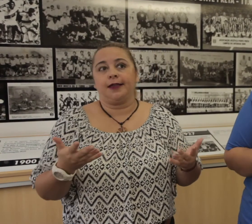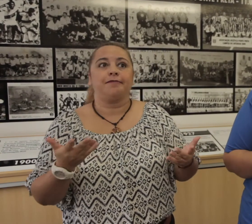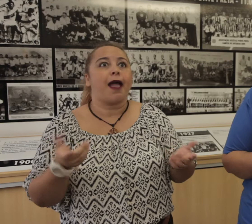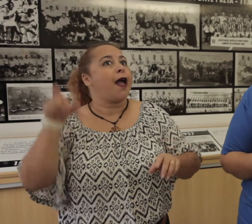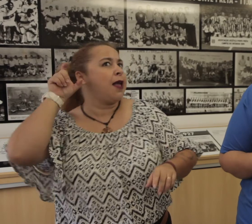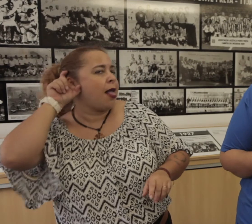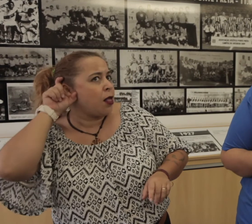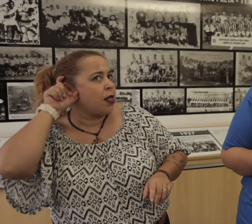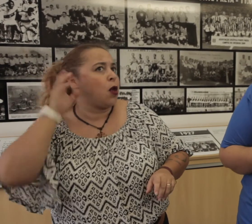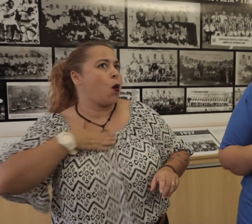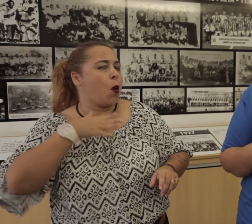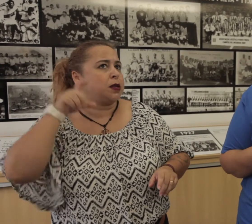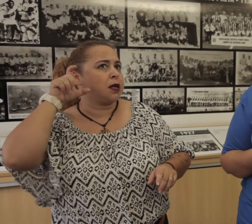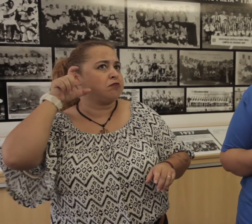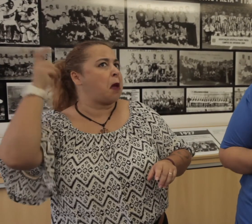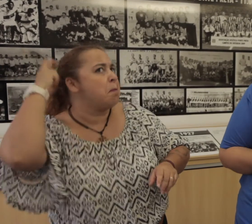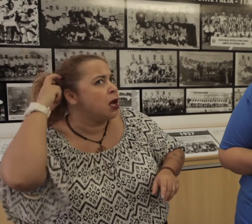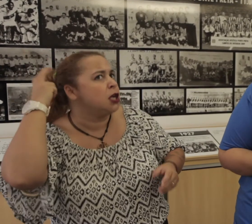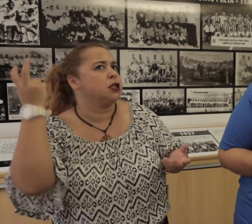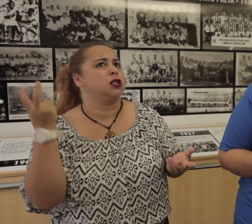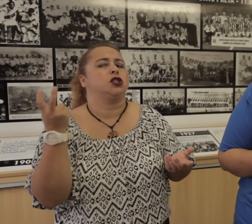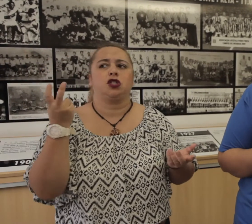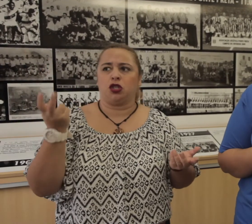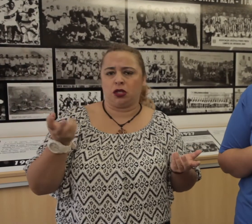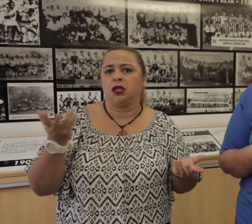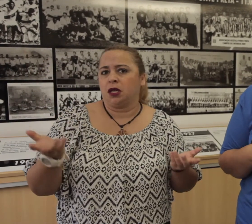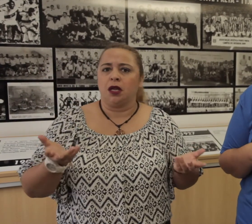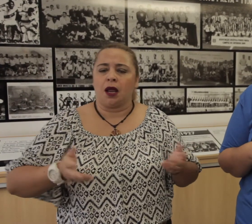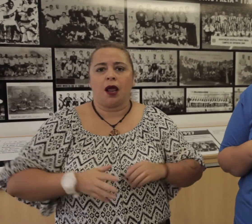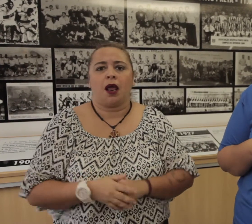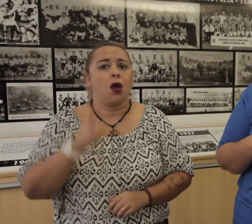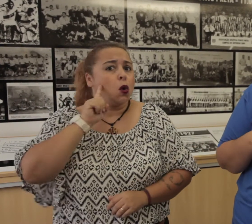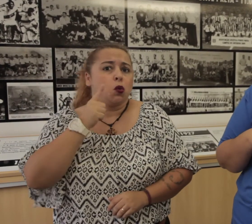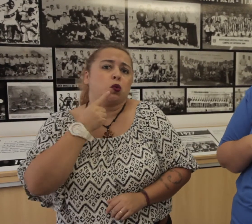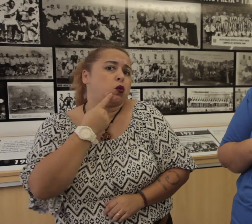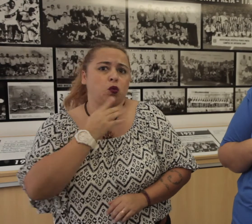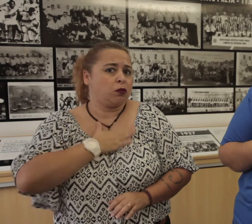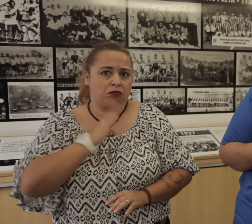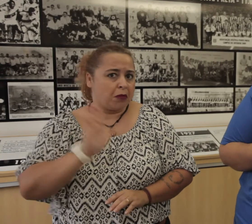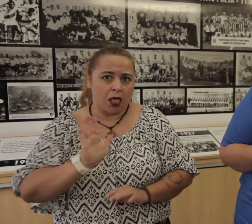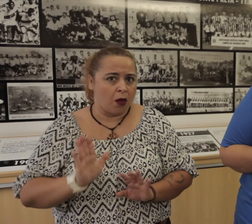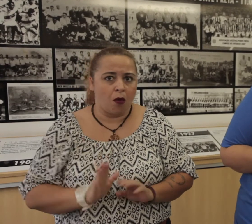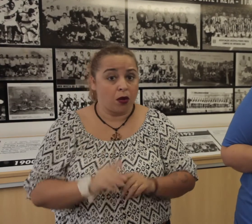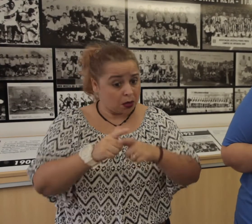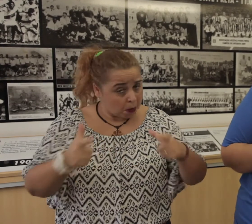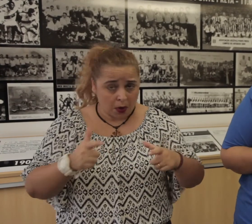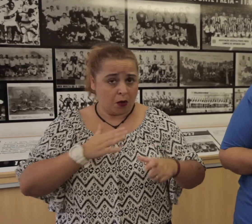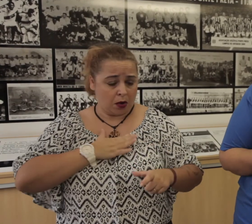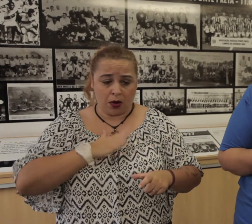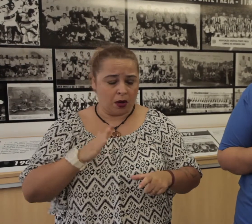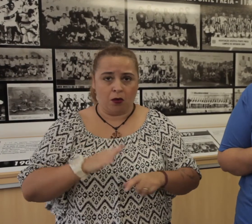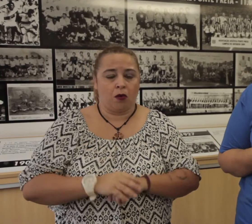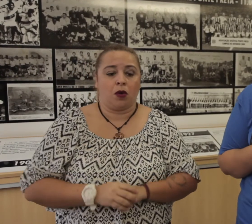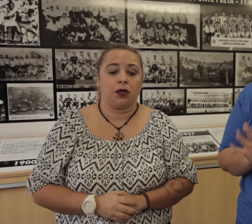fala que é o deficiente auditivo. O DA é aquela pessoa que usa o implante ou que usa aquele aparelho que vocês estão acostumados a